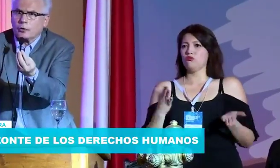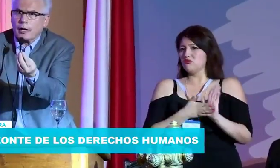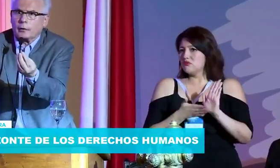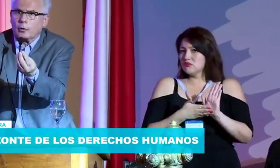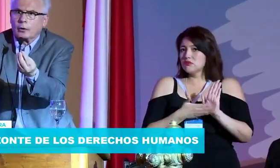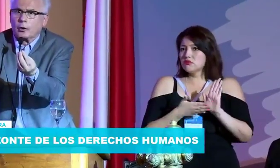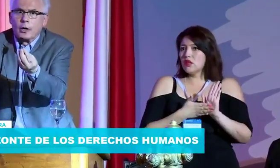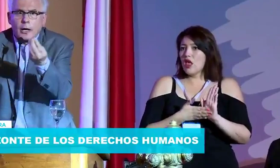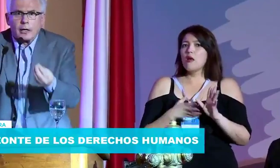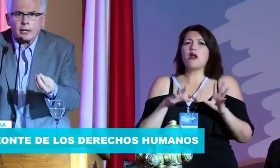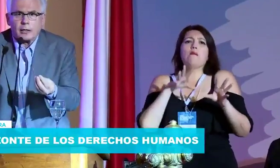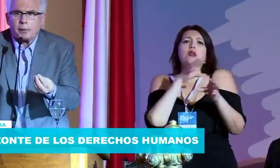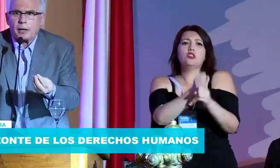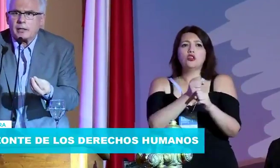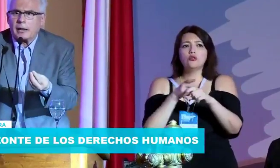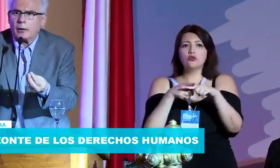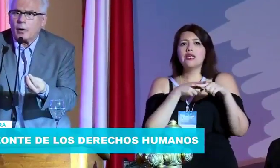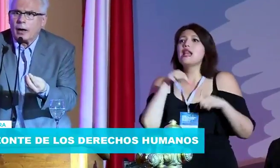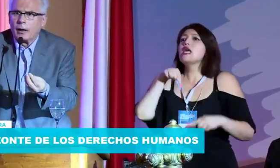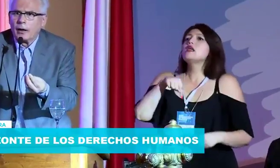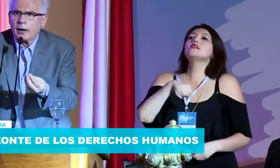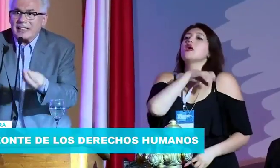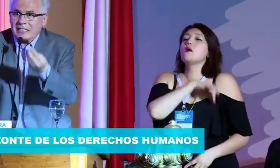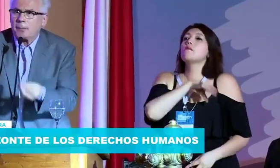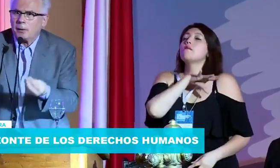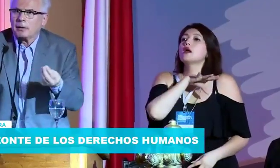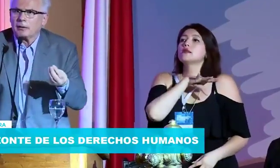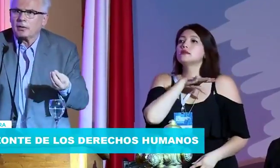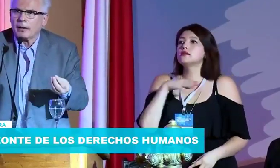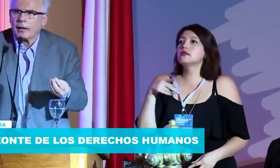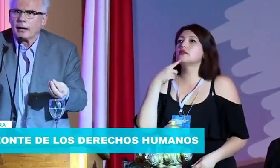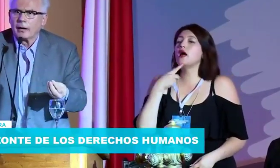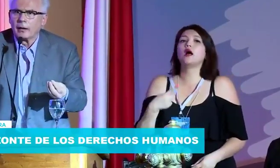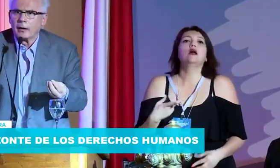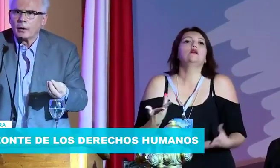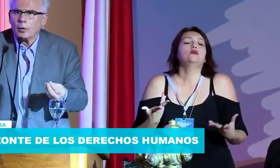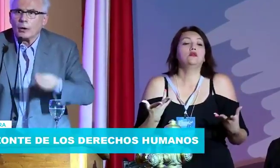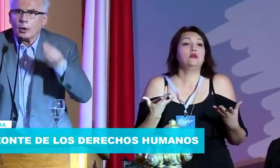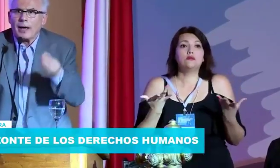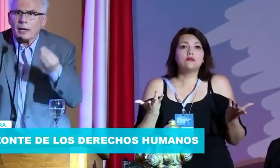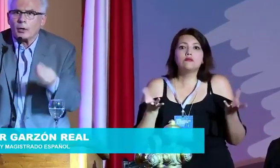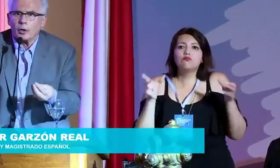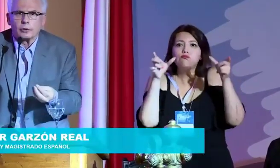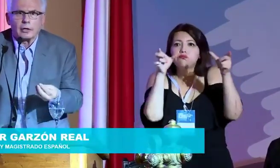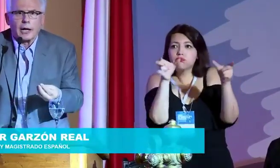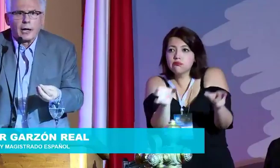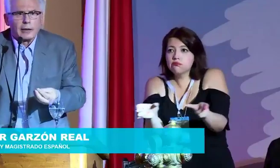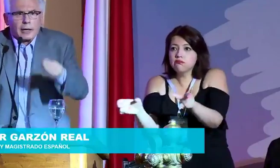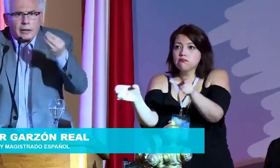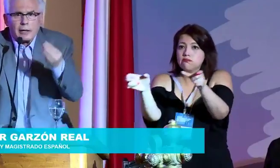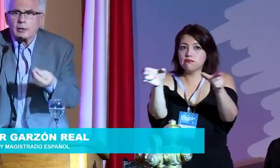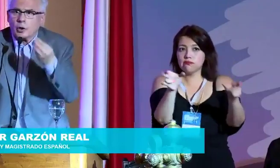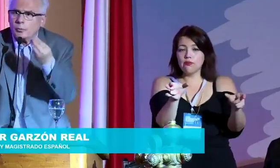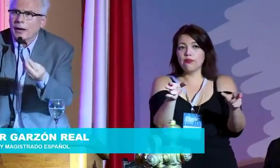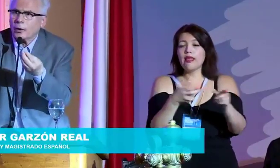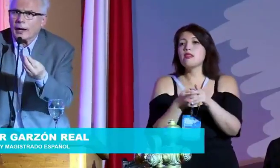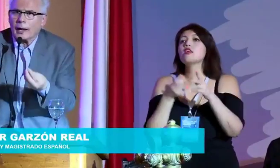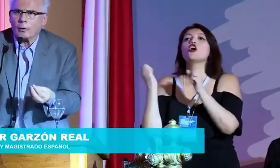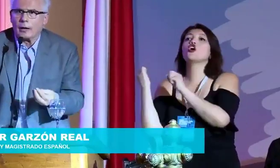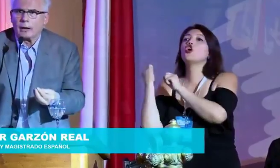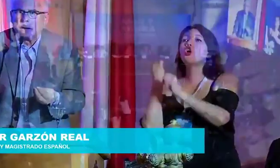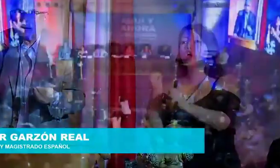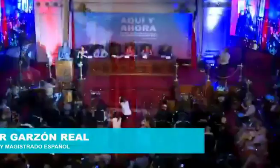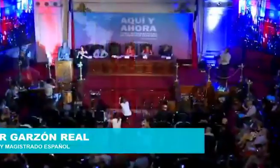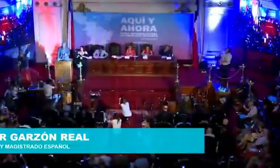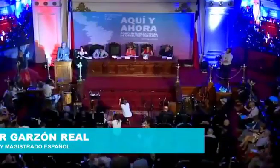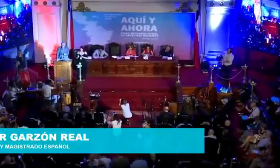reacción social cuando en este país el agua está privatizada? Cuando va en contra del derecho humano al